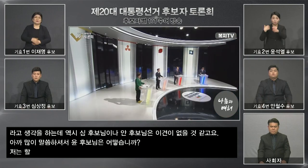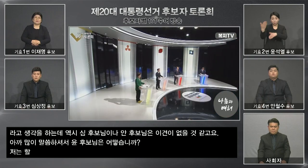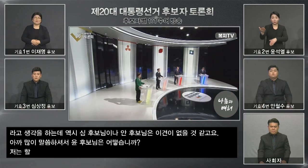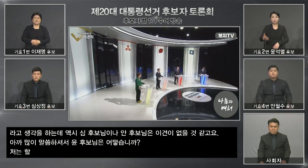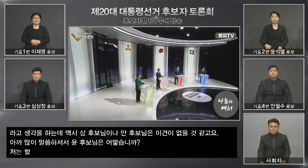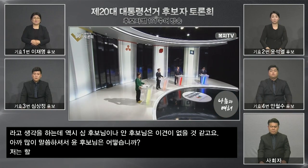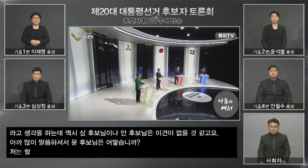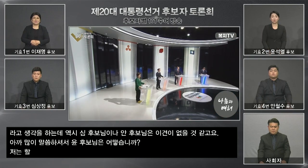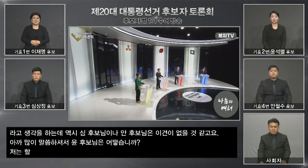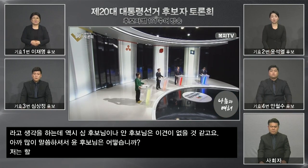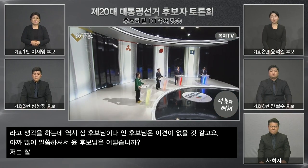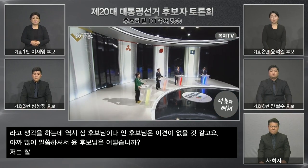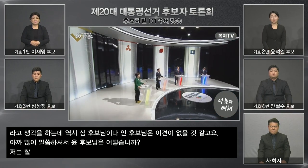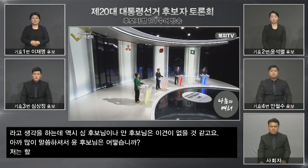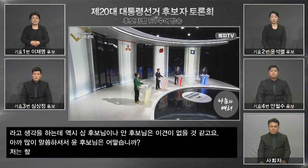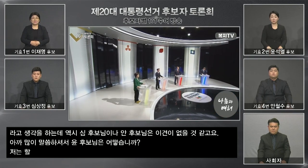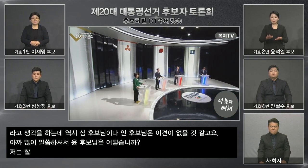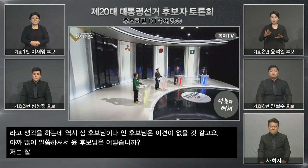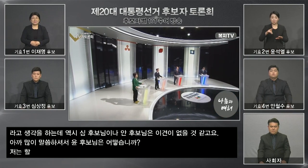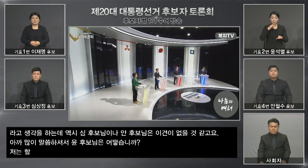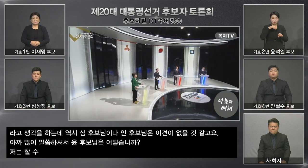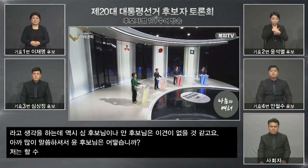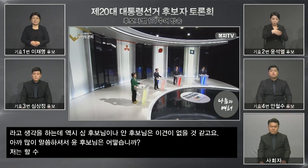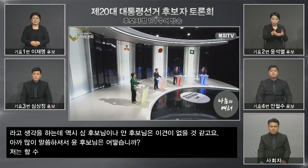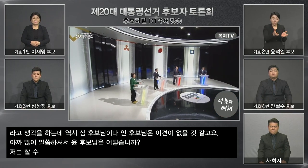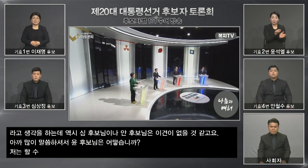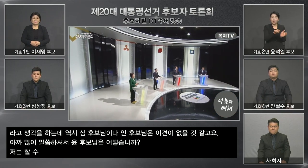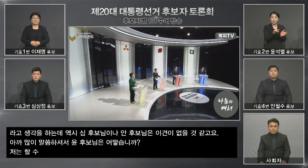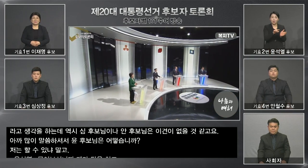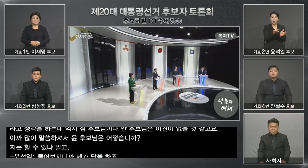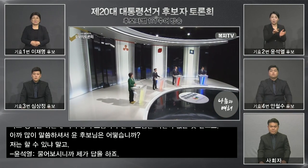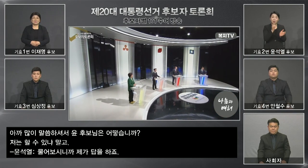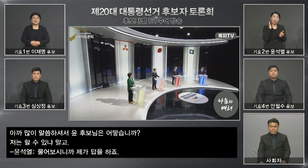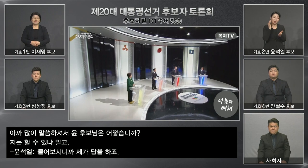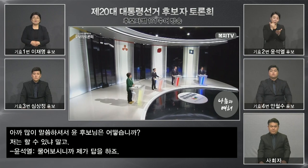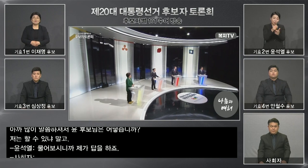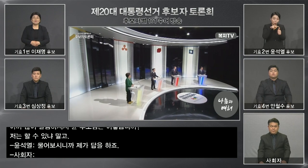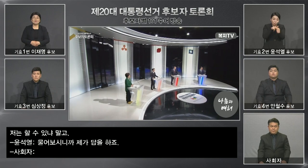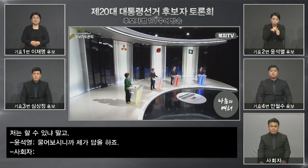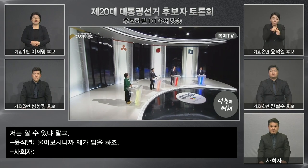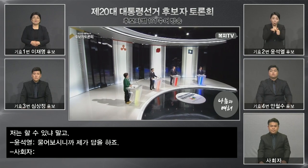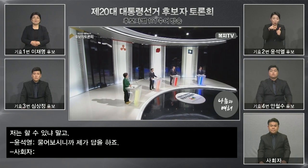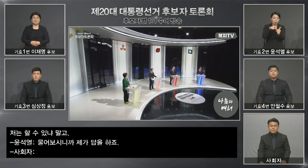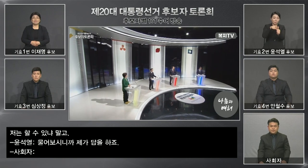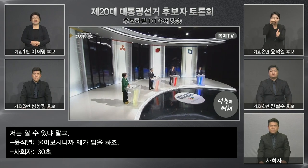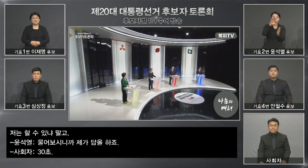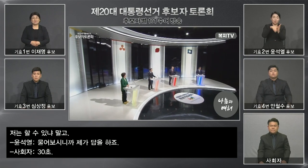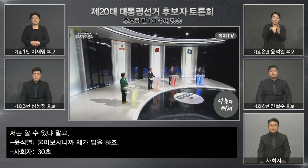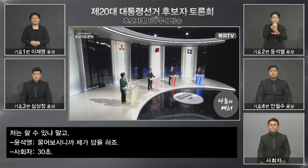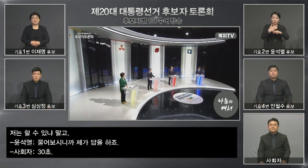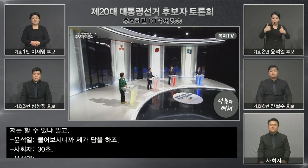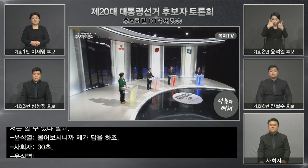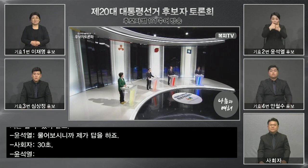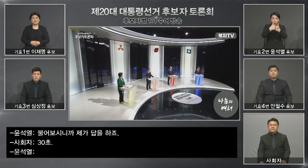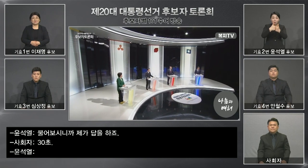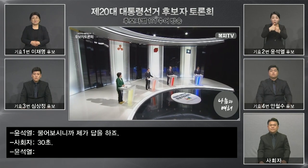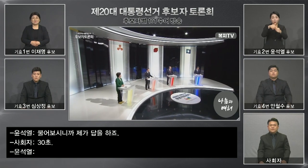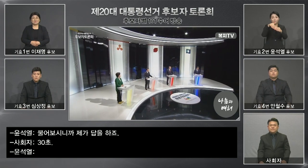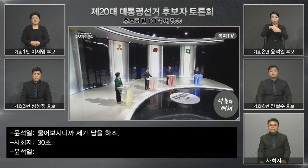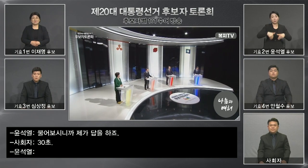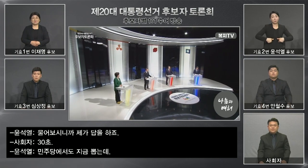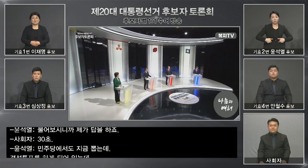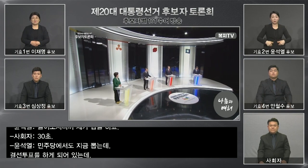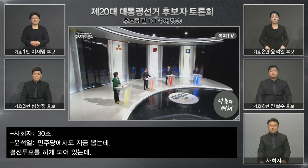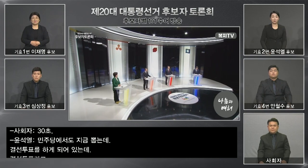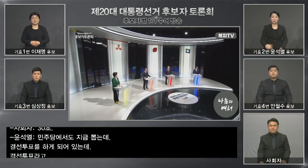지금 민주당에서도 대선 후보 뽑는데 결선 투표를 하게 돼 있는데 이 결선 투표라고